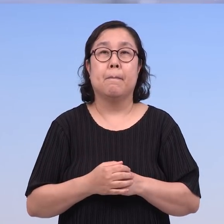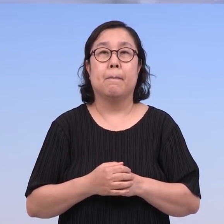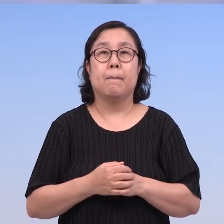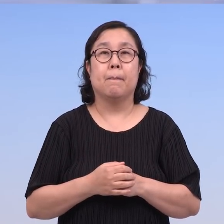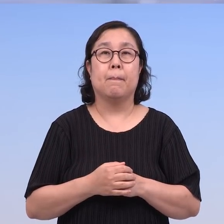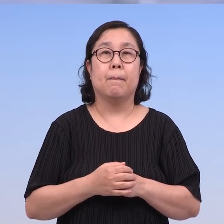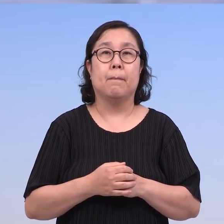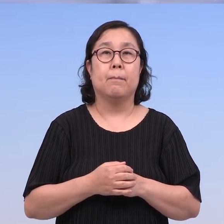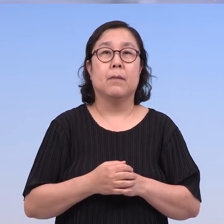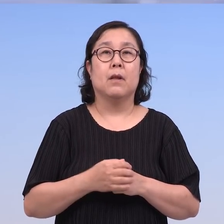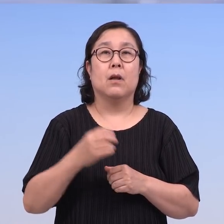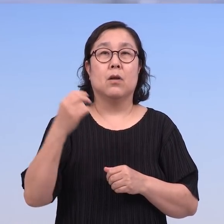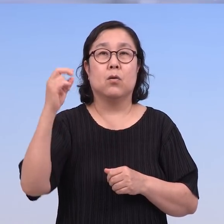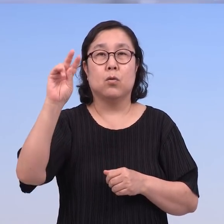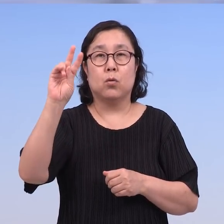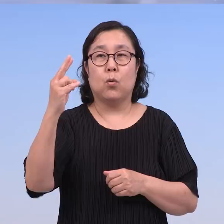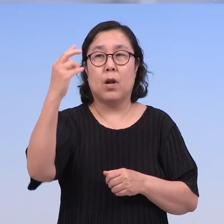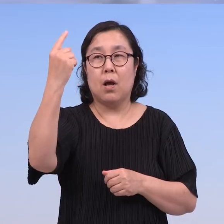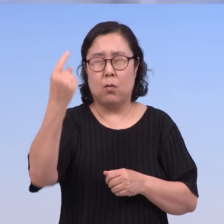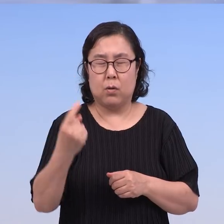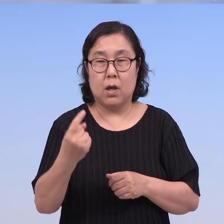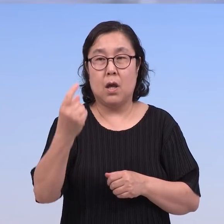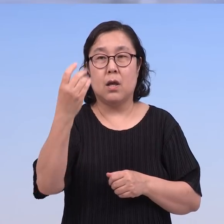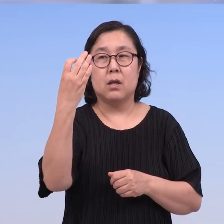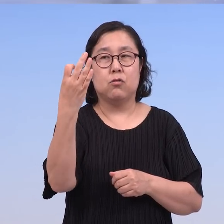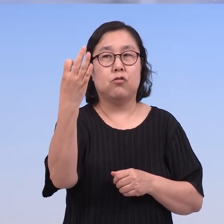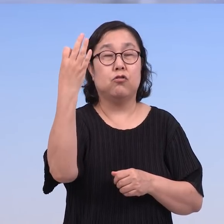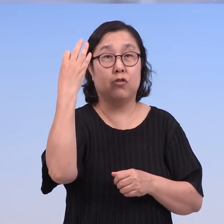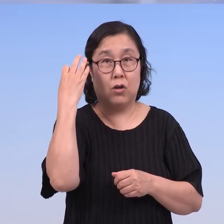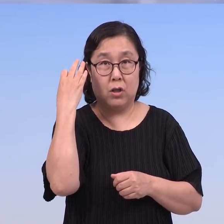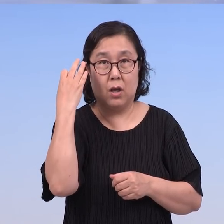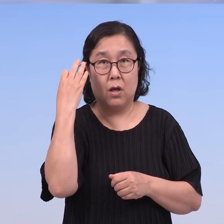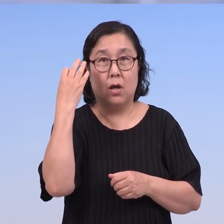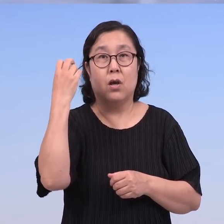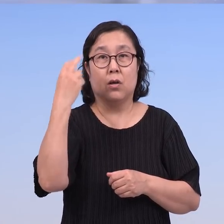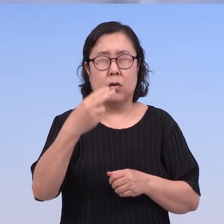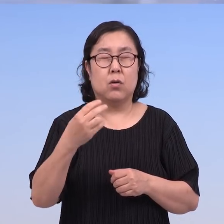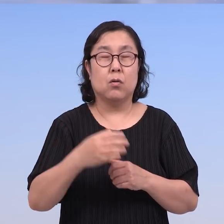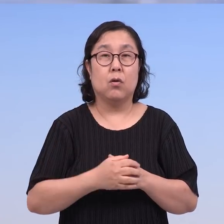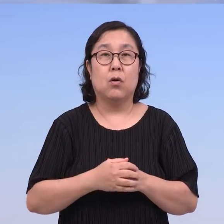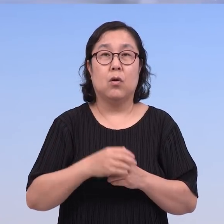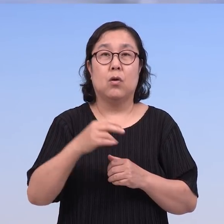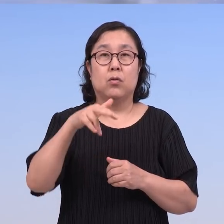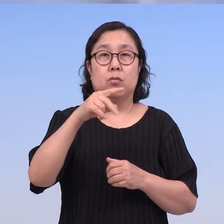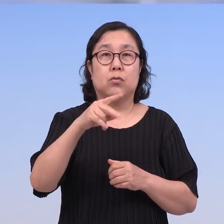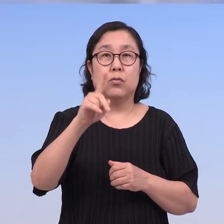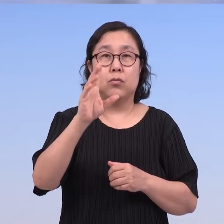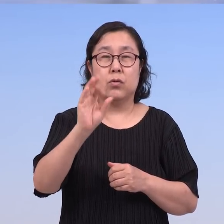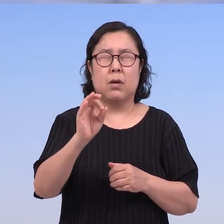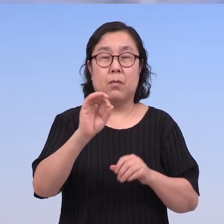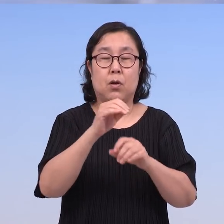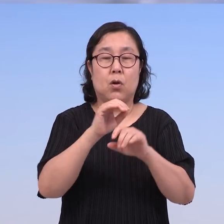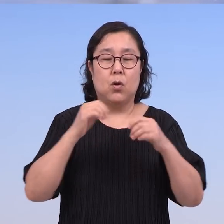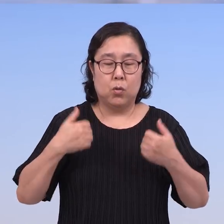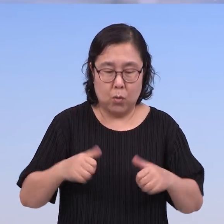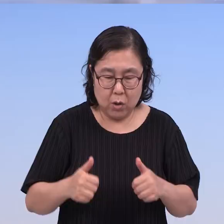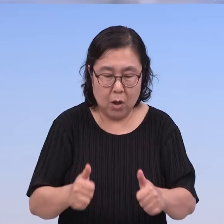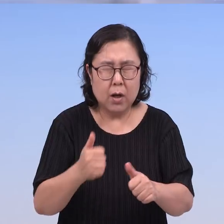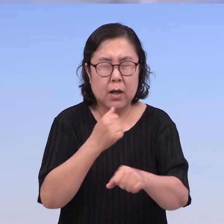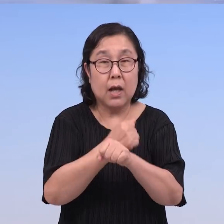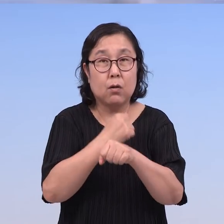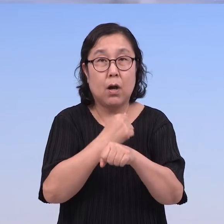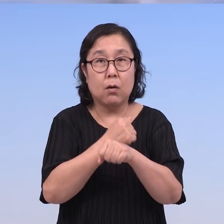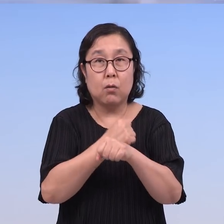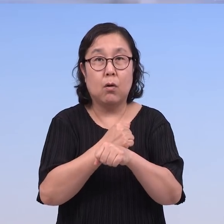쓰느냐고. 그렇게 하고 돌아온 게 딱 2주 전이에요. 그리고는 뭐 이제 주중에 이런저런 노력을